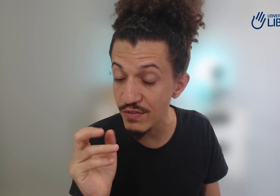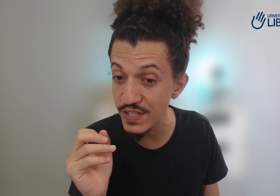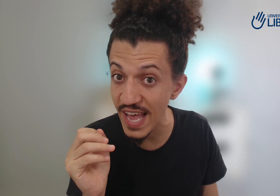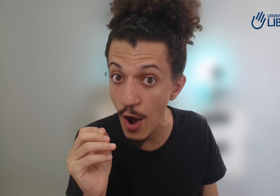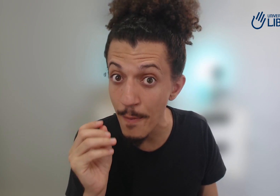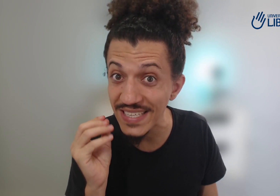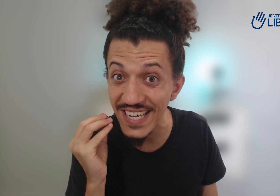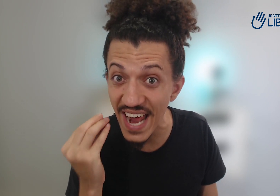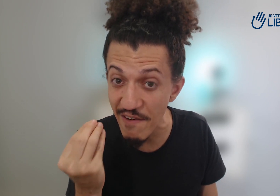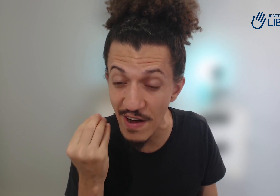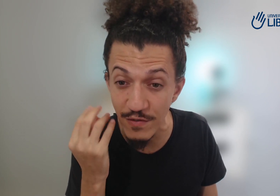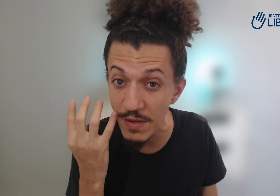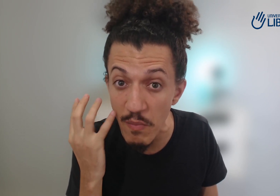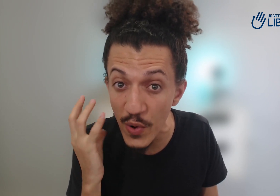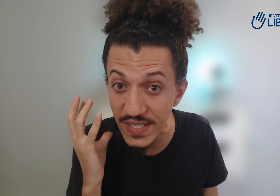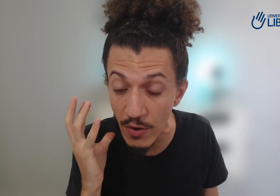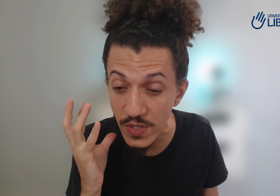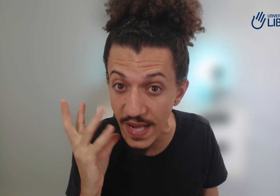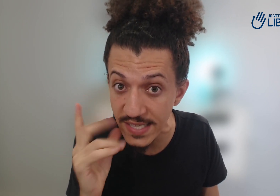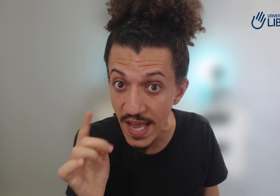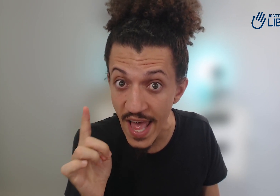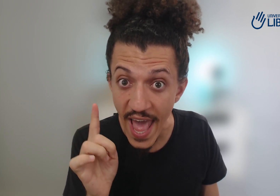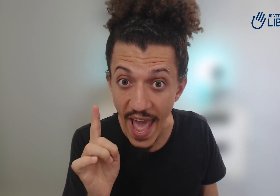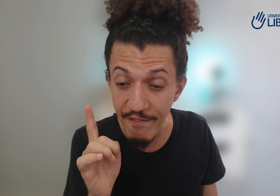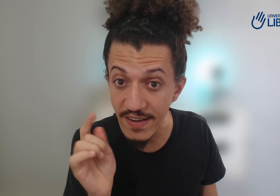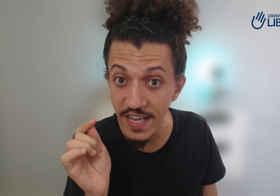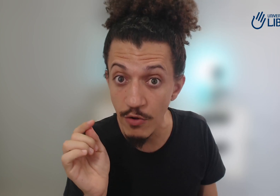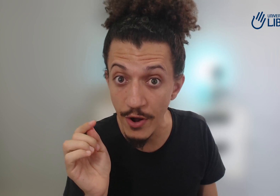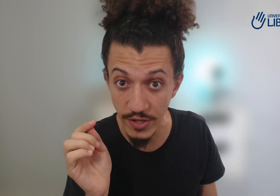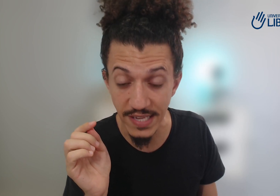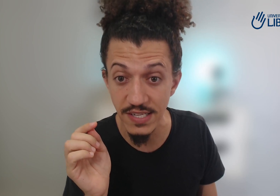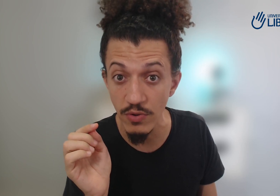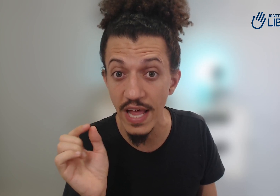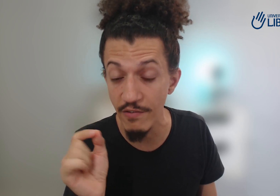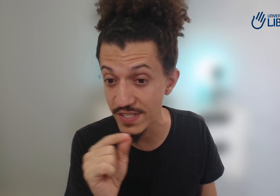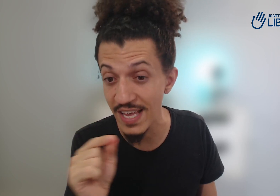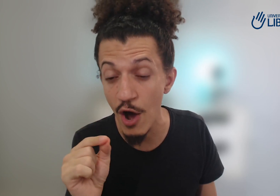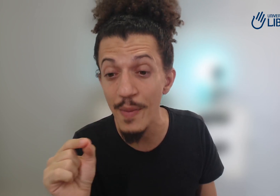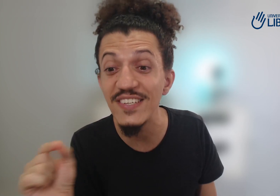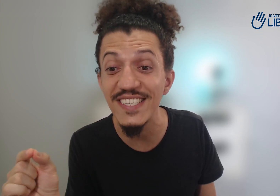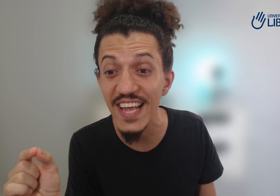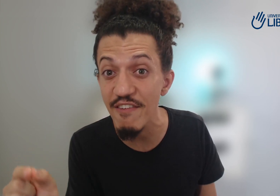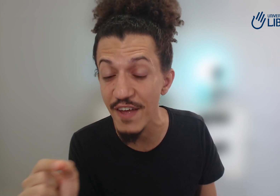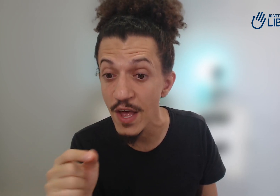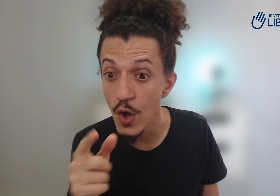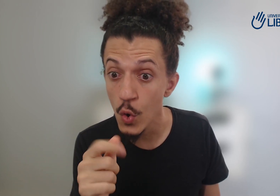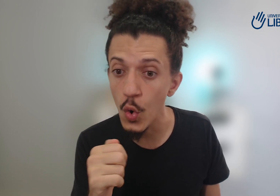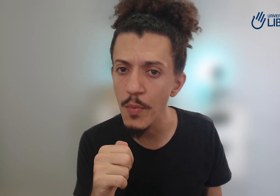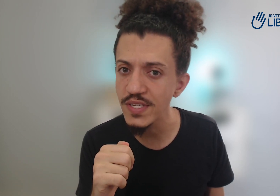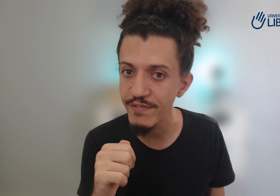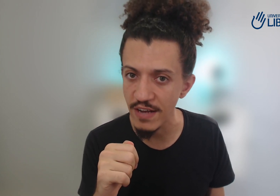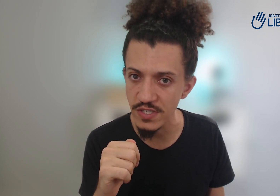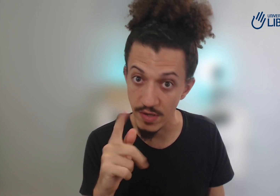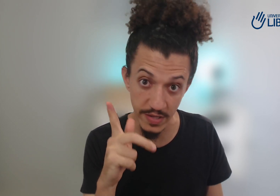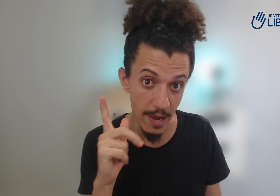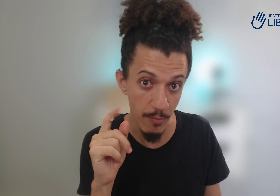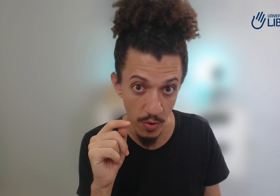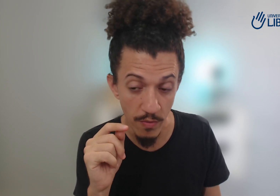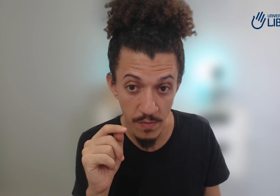você realmente gravar, de você memorizar os sinais, é fazendo a anotação dele, você realmente escrever como que se faz o sinal, daqui a pouco você